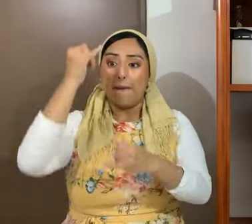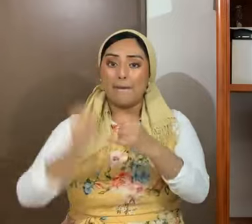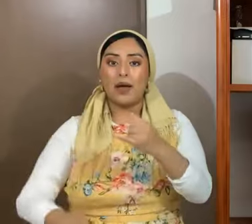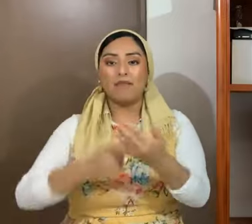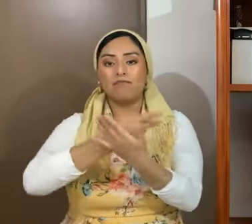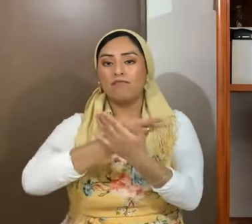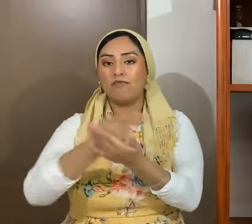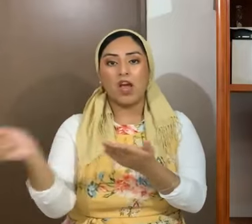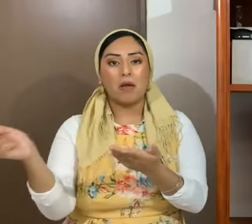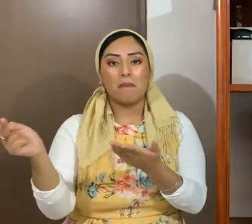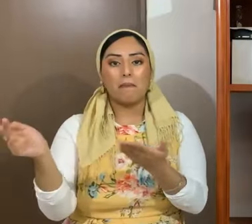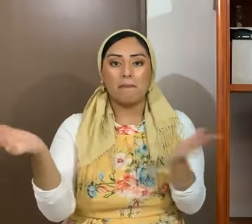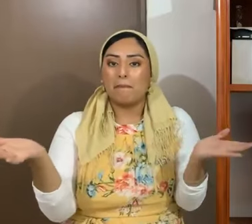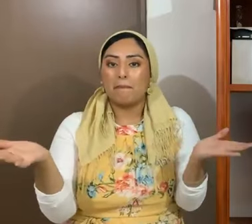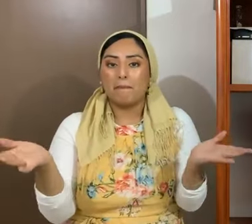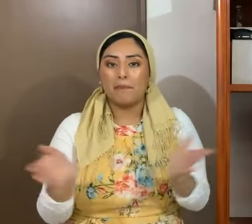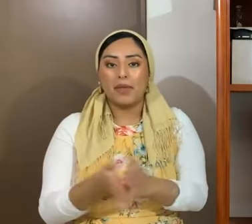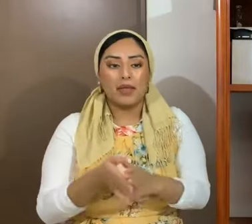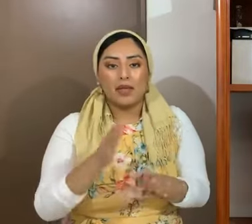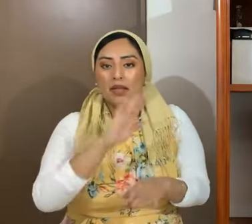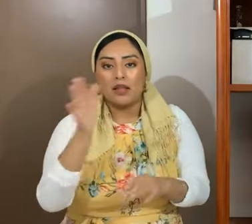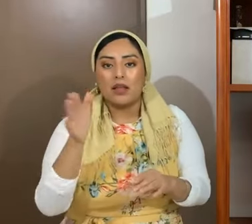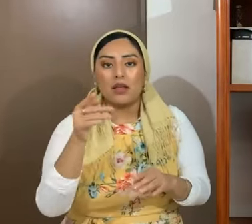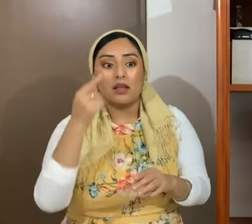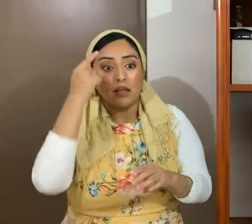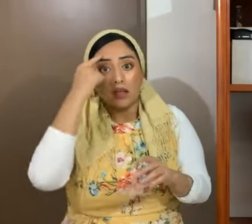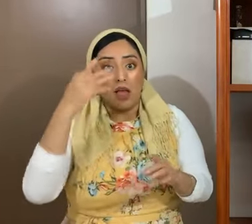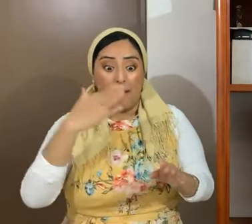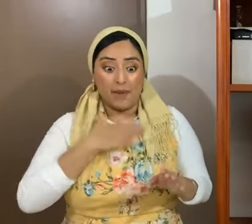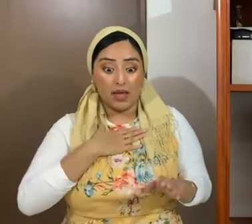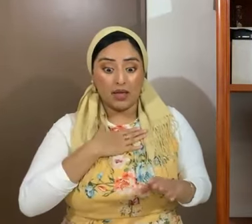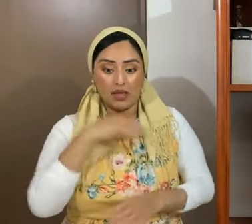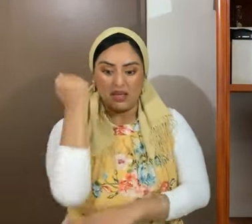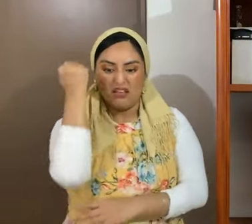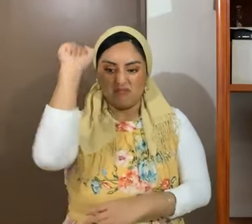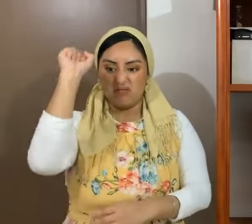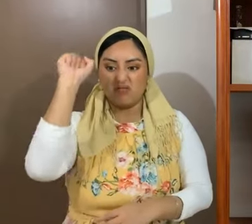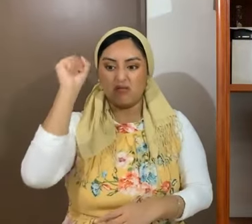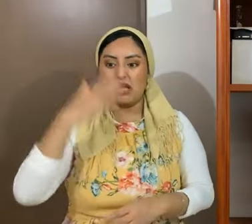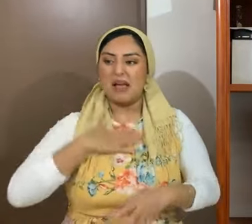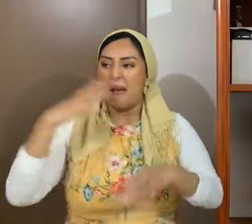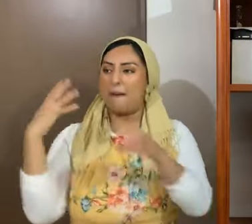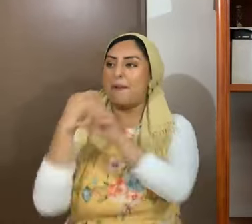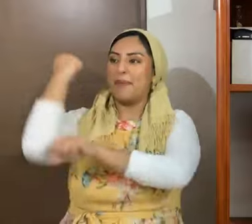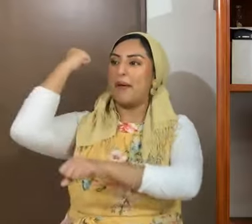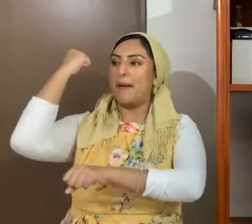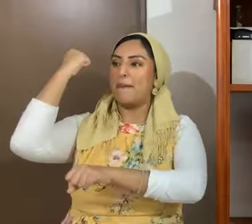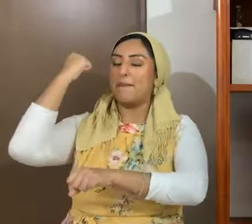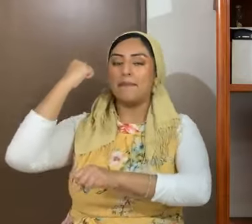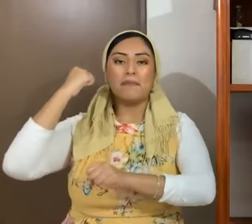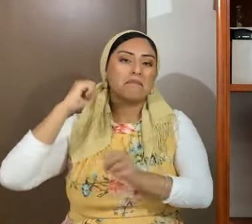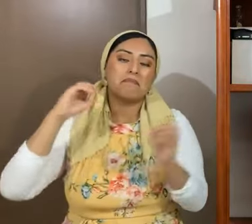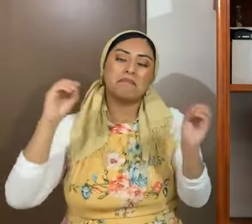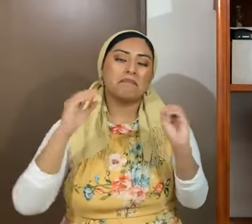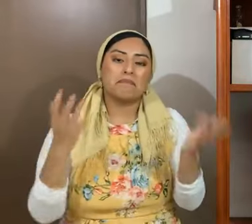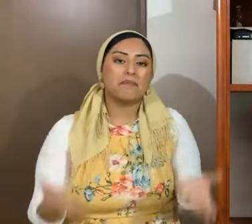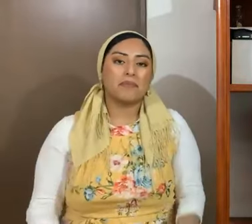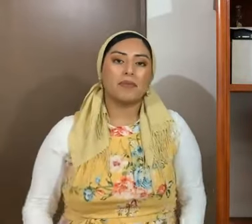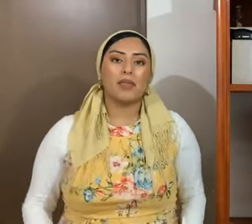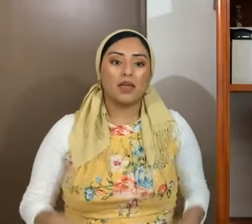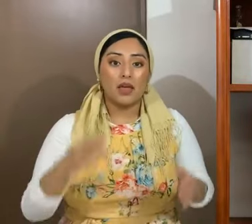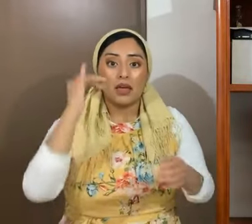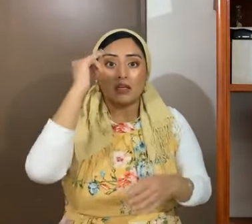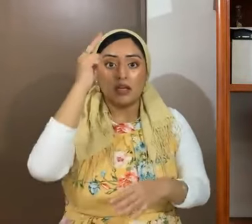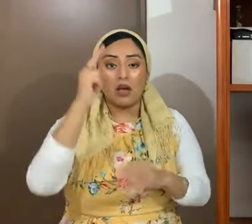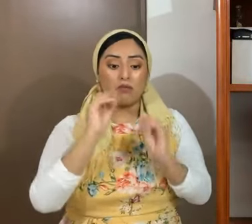fracaso total. No hay opción de que, no, es que me voy a rebelar y entonces sí voy a tener éxito. No, porque el orden